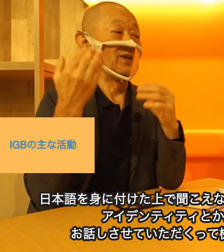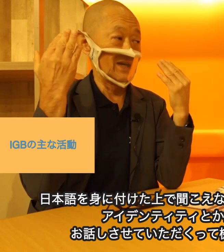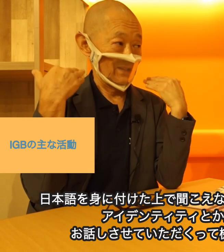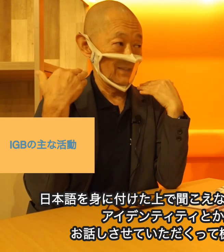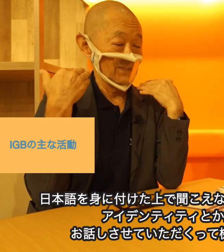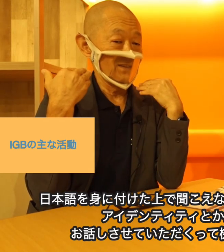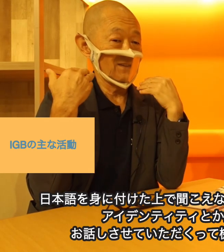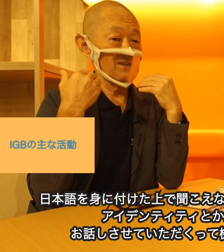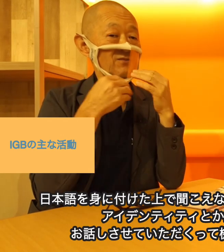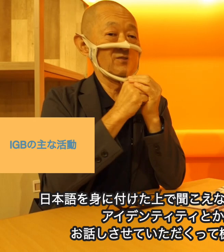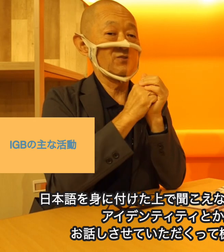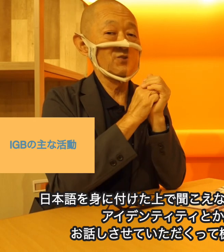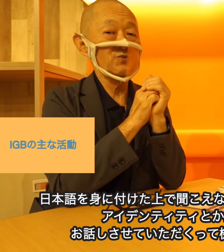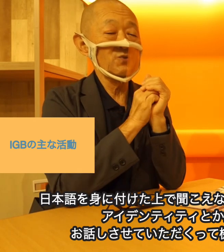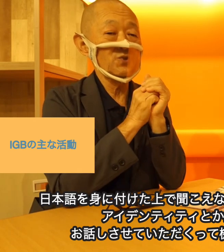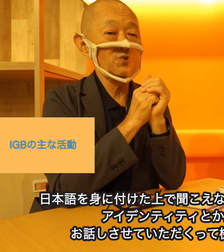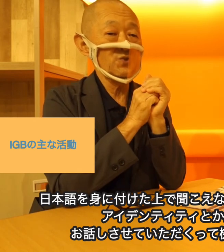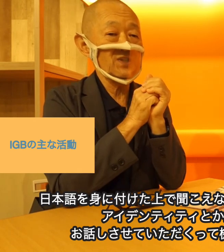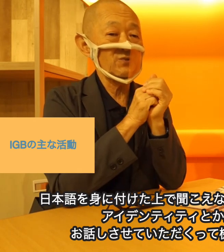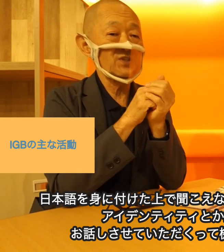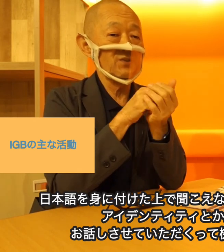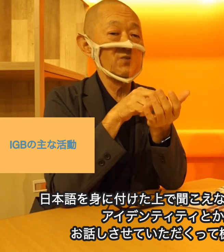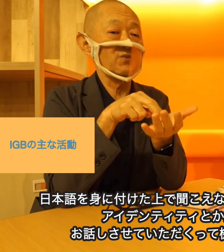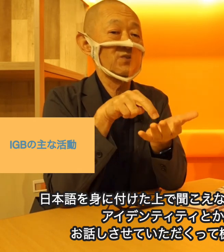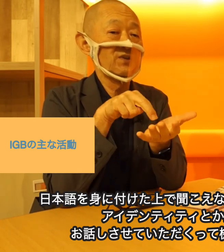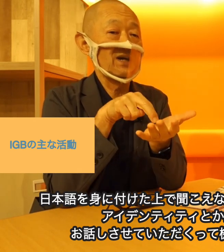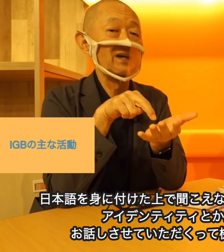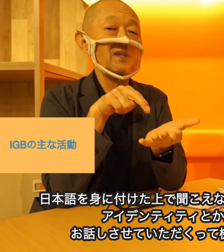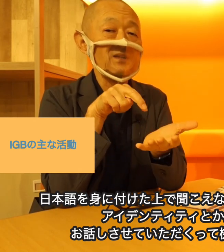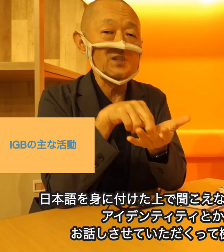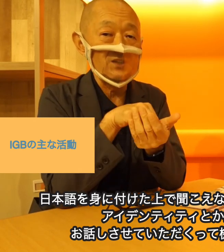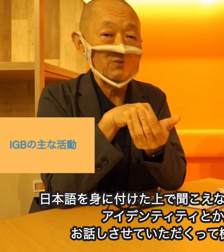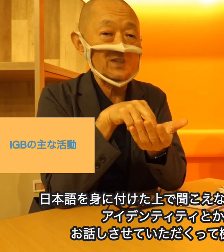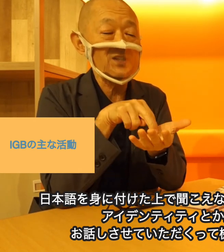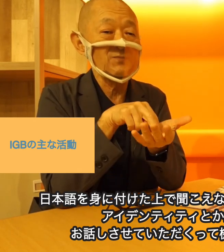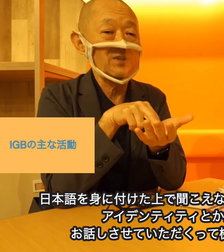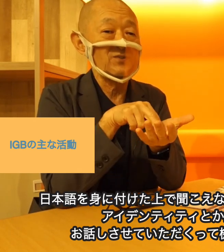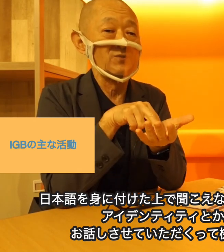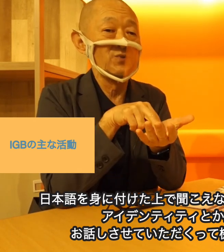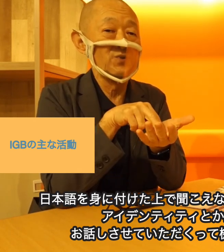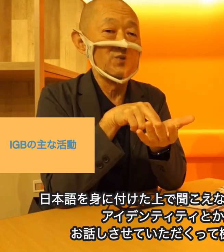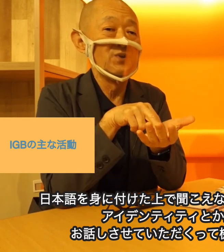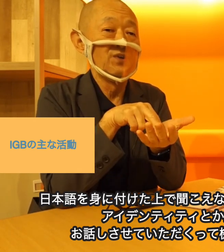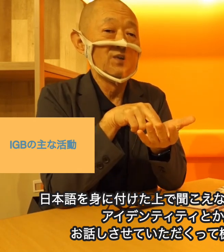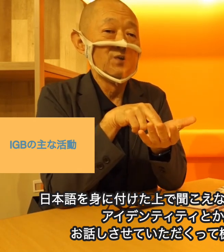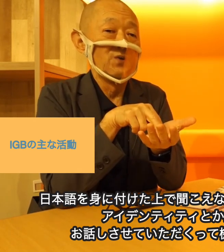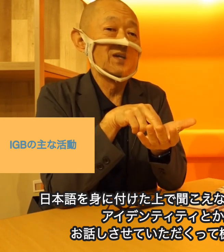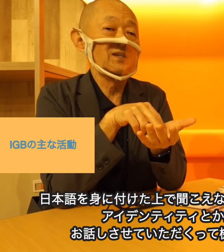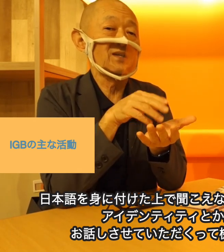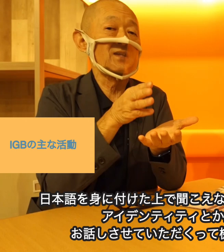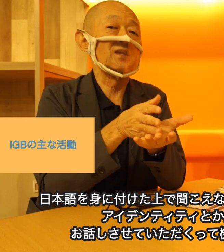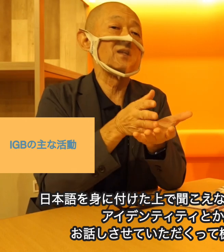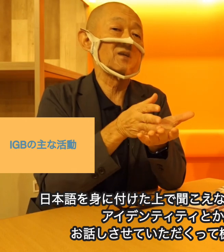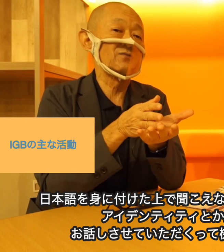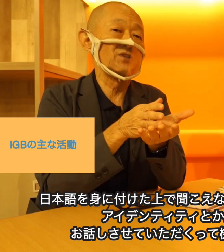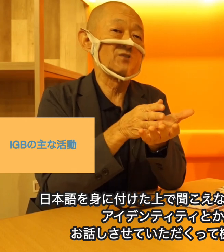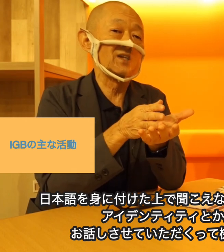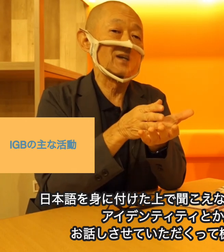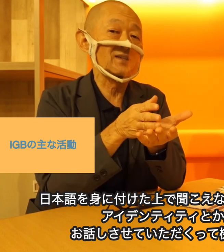ないっていう中途視聴者としてのアイデンティティとか立場っていうものをお話しさせていただくっていう機会が最近